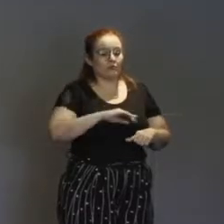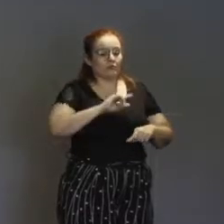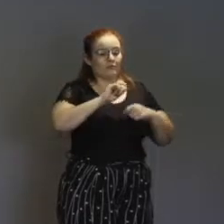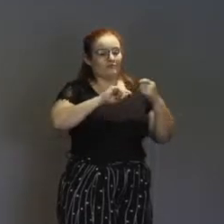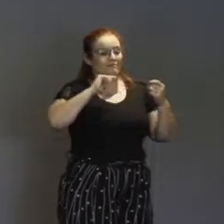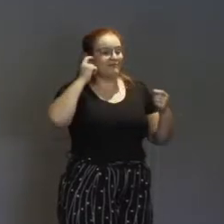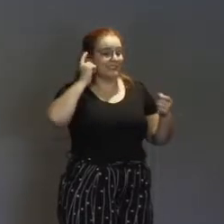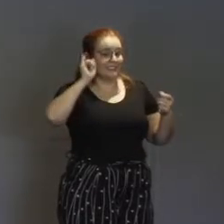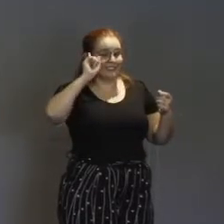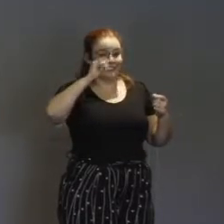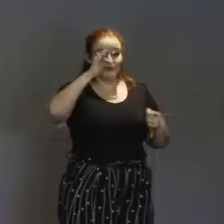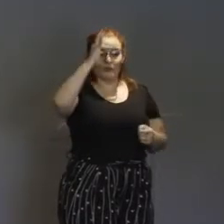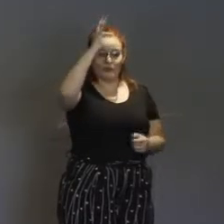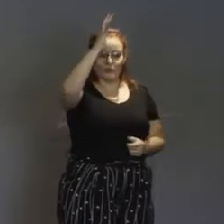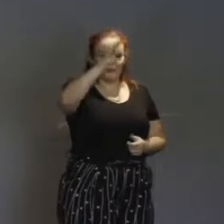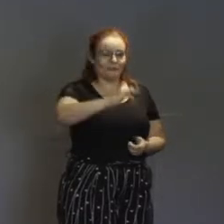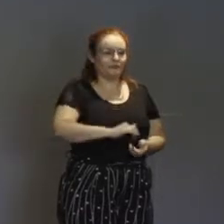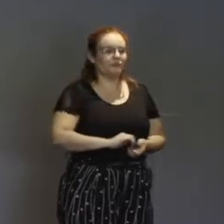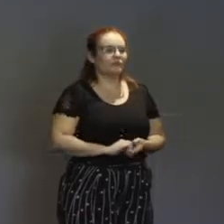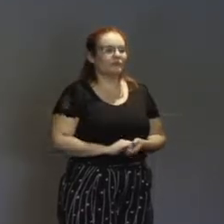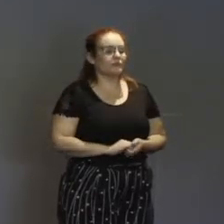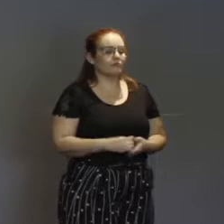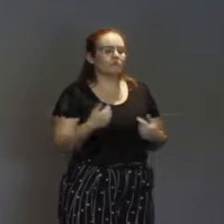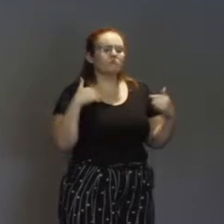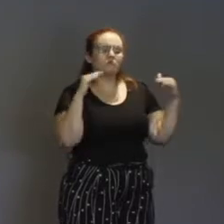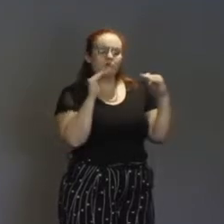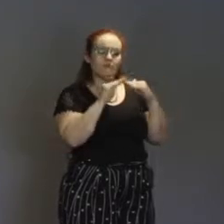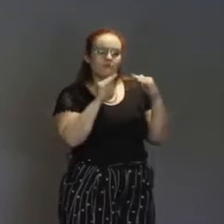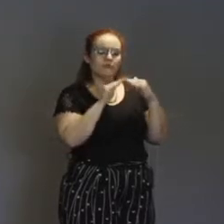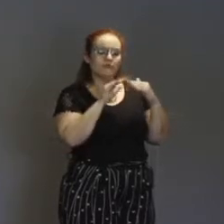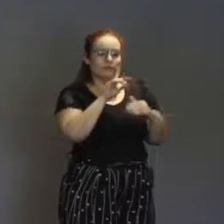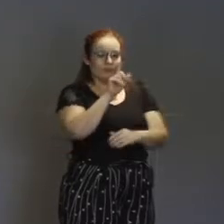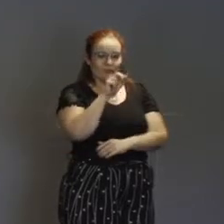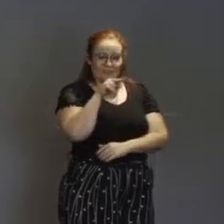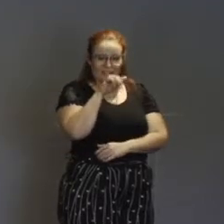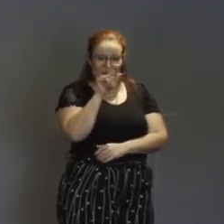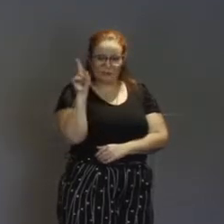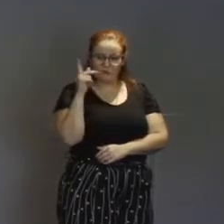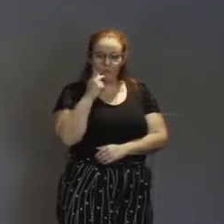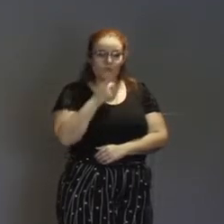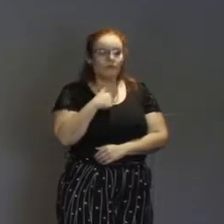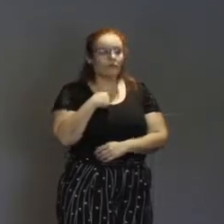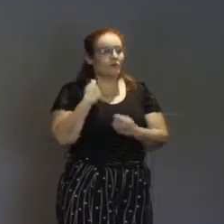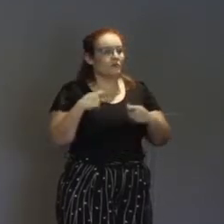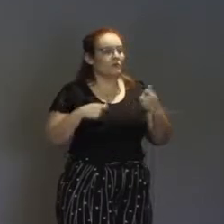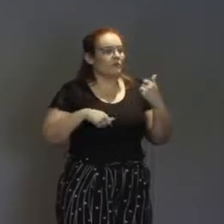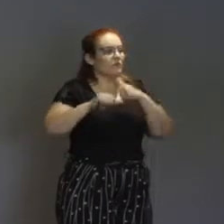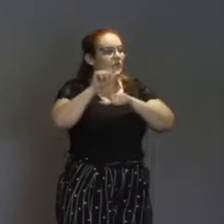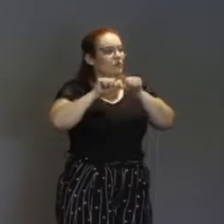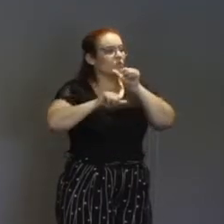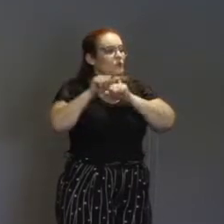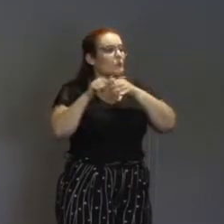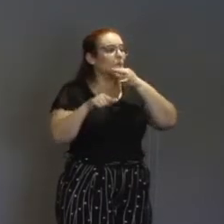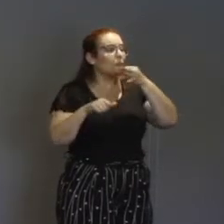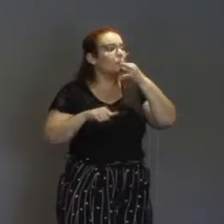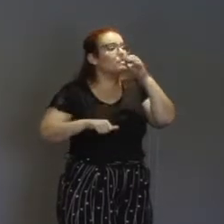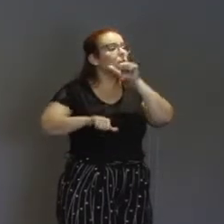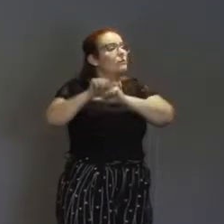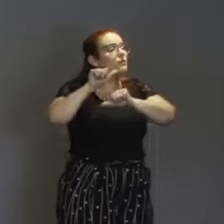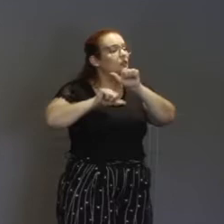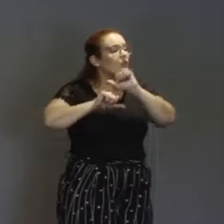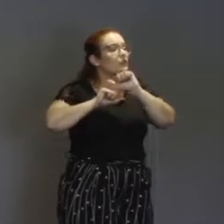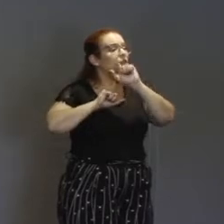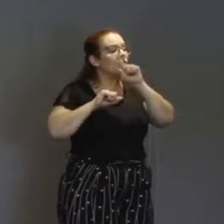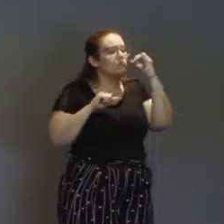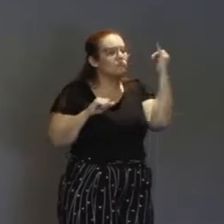futurista. Eu concordo com o que a Dani comentou, a gente precisa desconstruir. Eu acho que uma forma muito potente de desconstruir